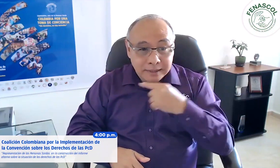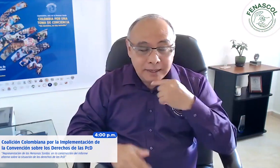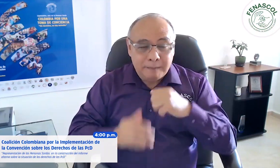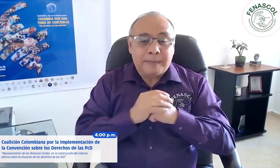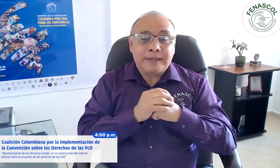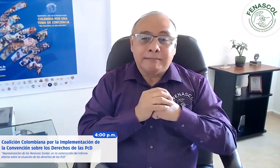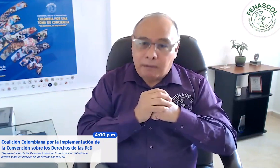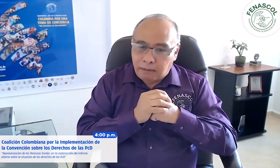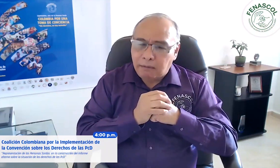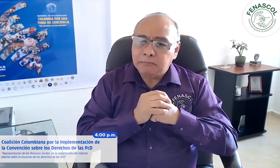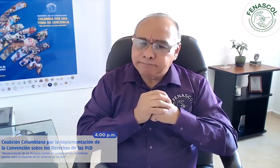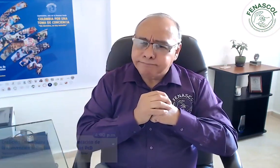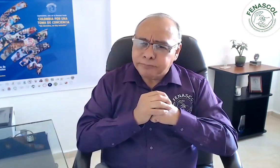22 de septiembre.